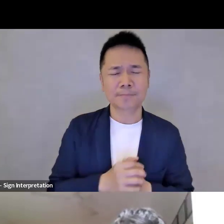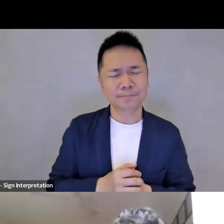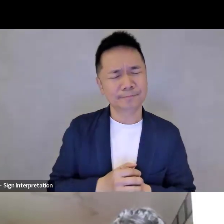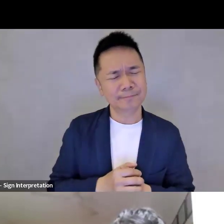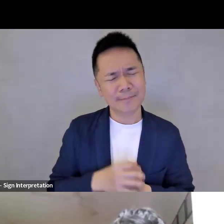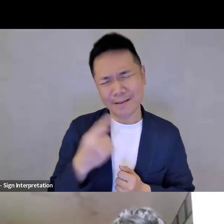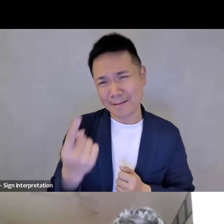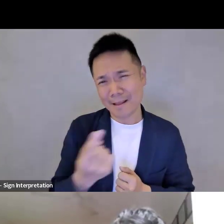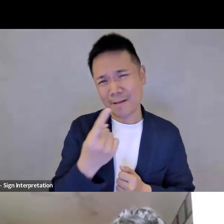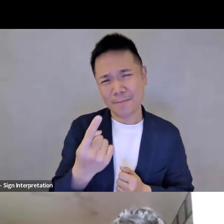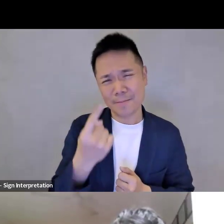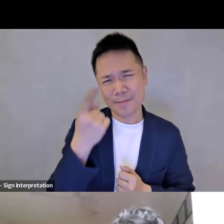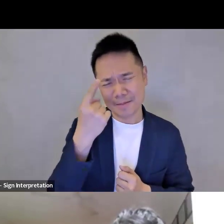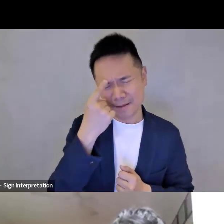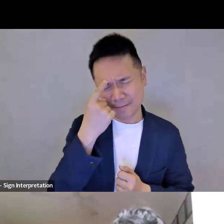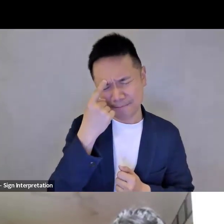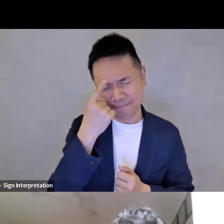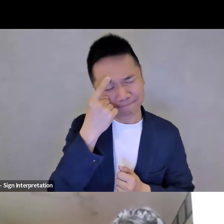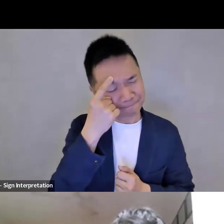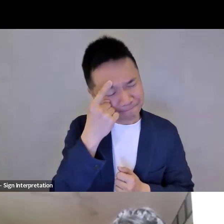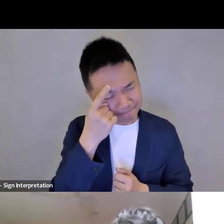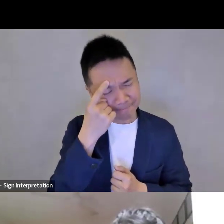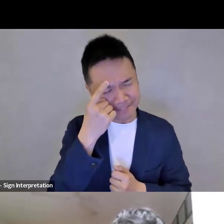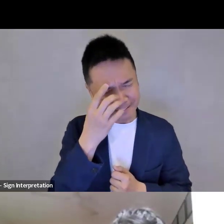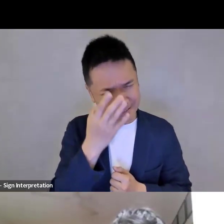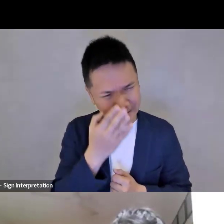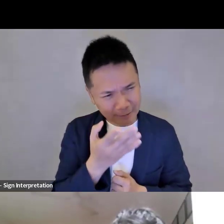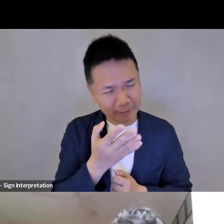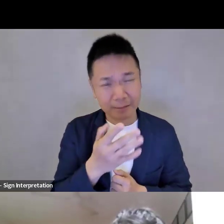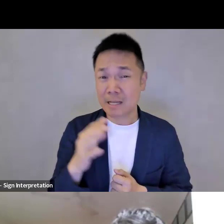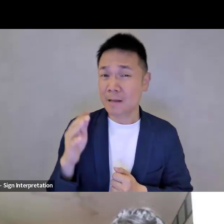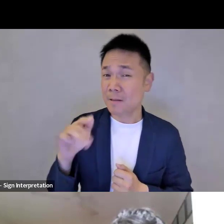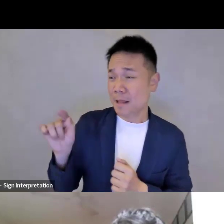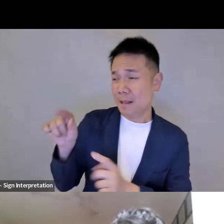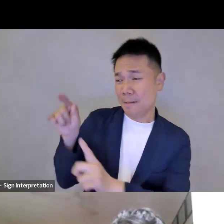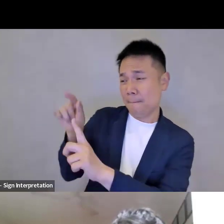因为在去年这，